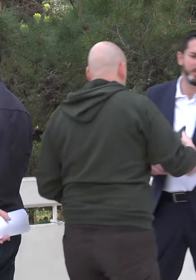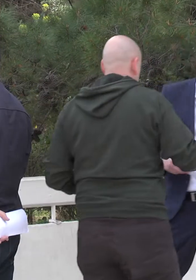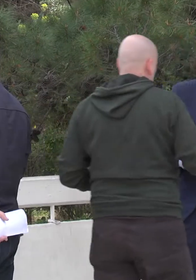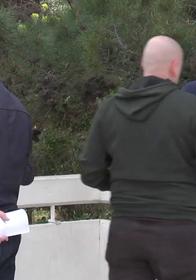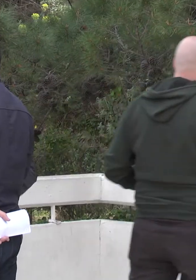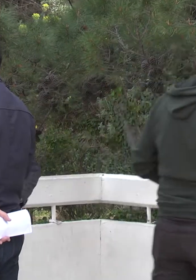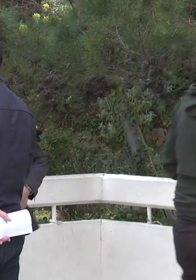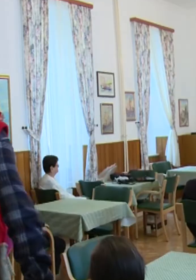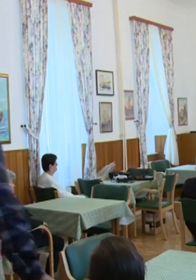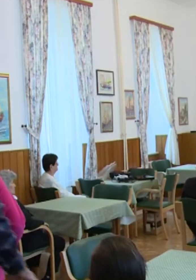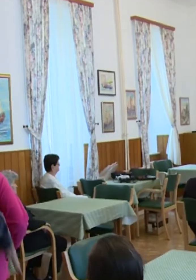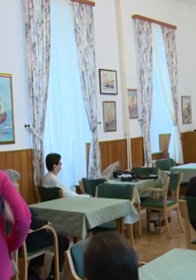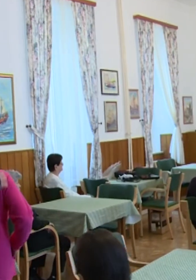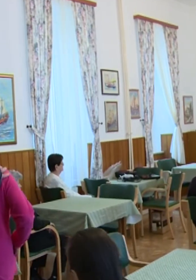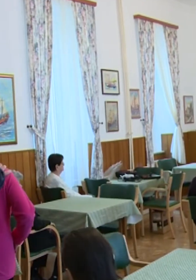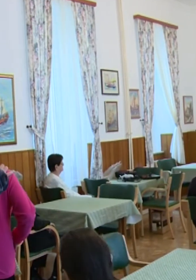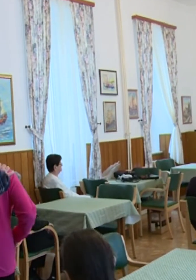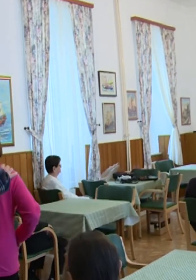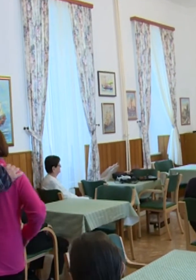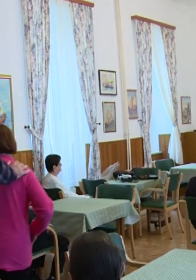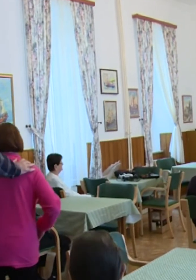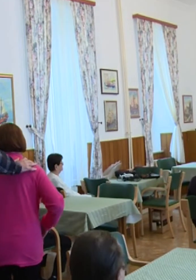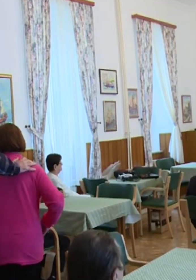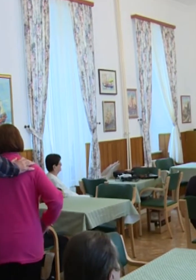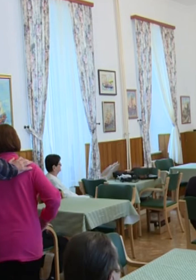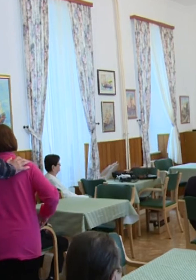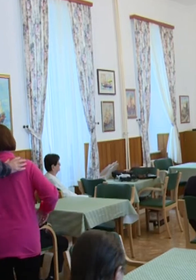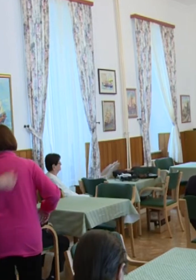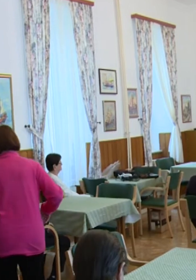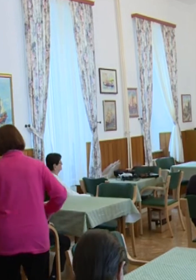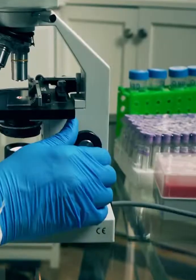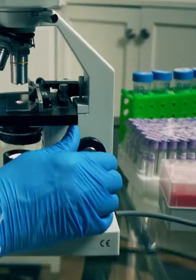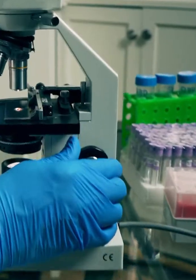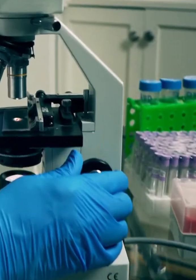druga preminula osoba bila 93-godišnja korisnica doma za starije iz